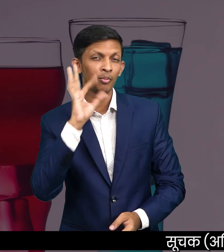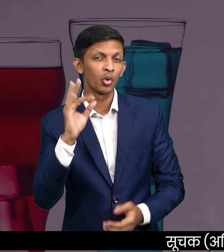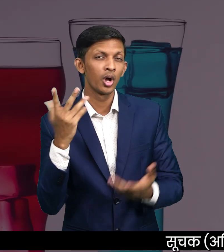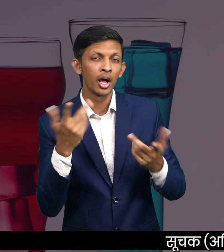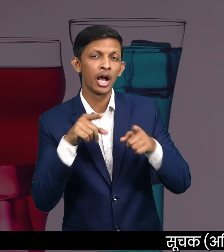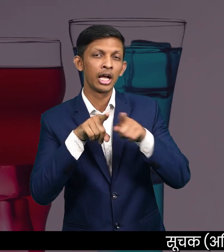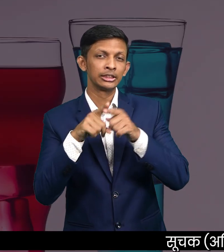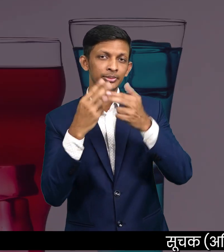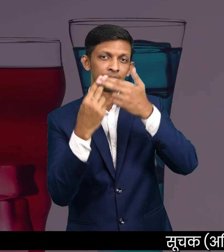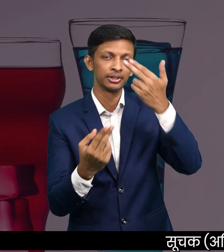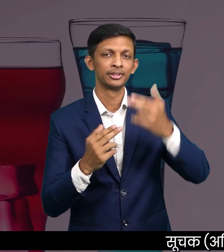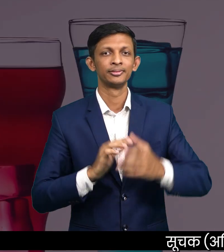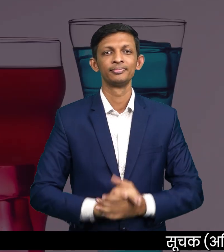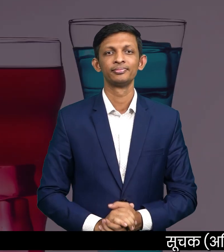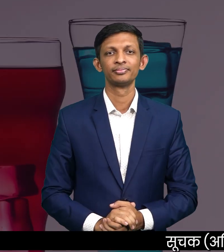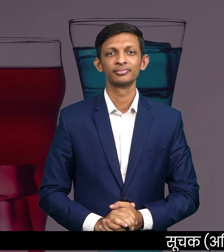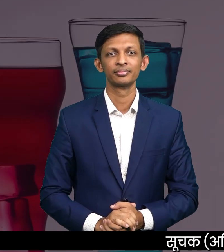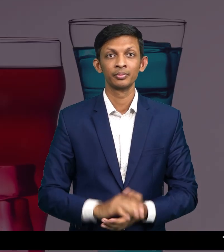सूचक शब्द.